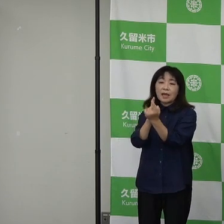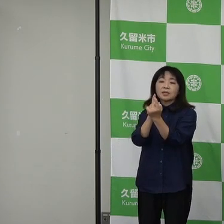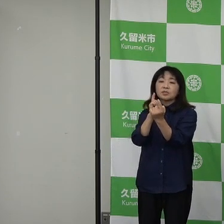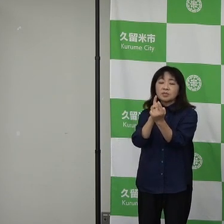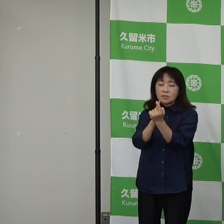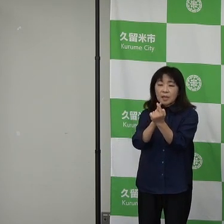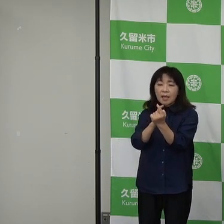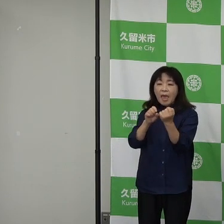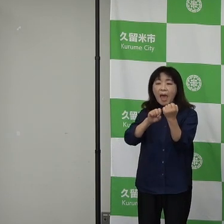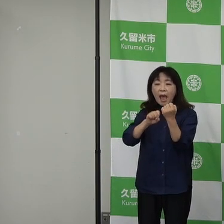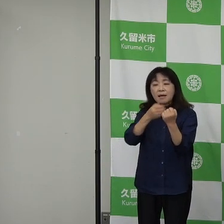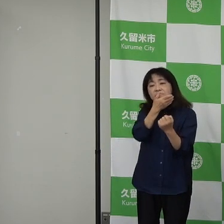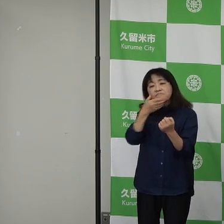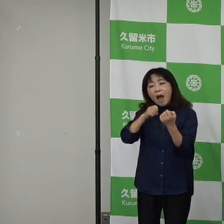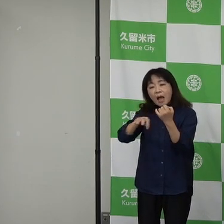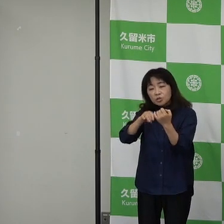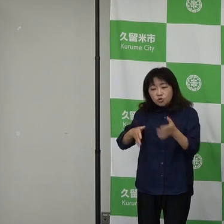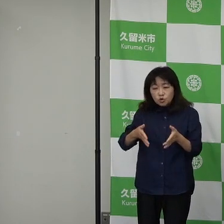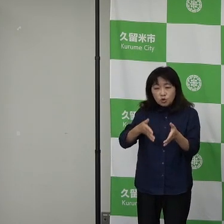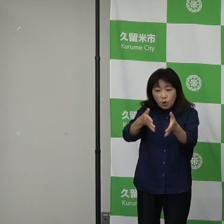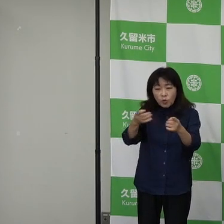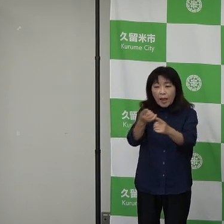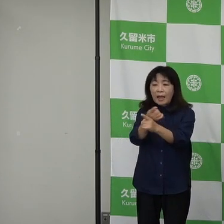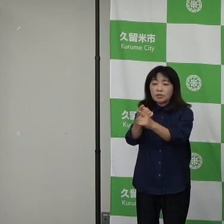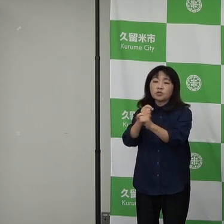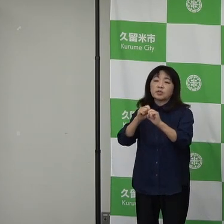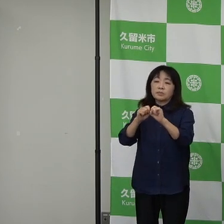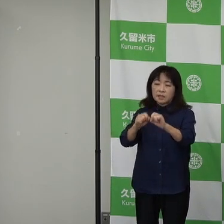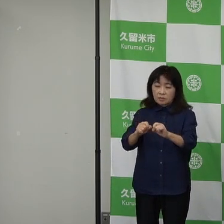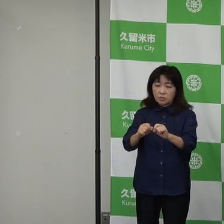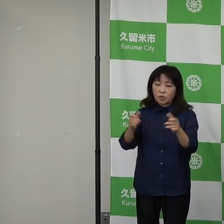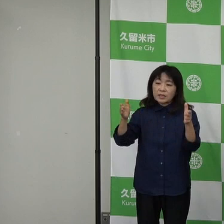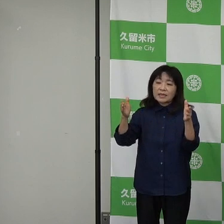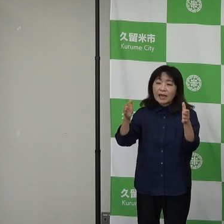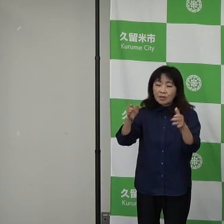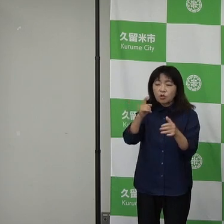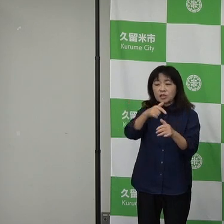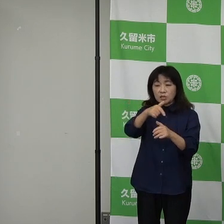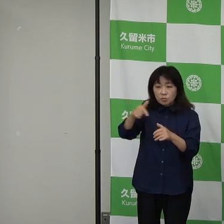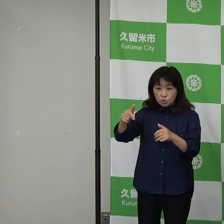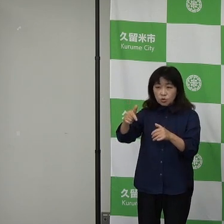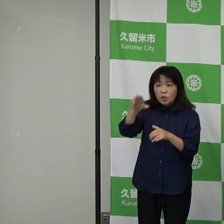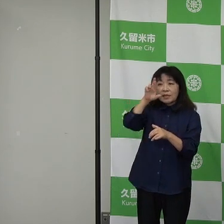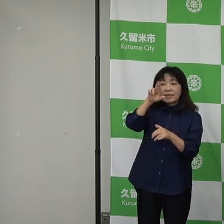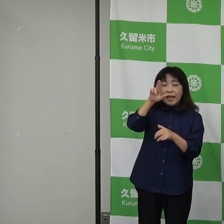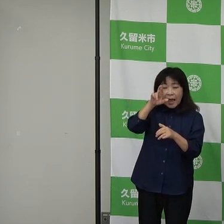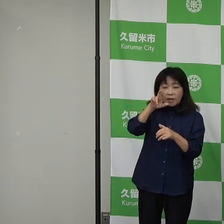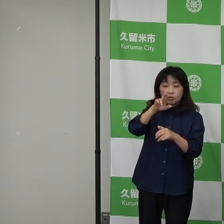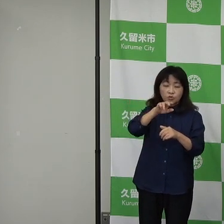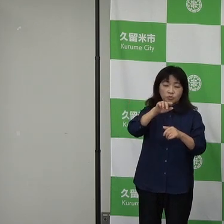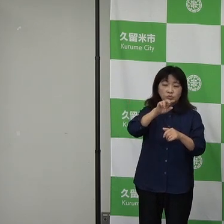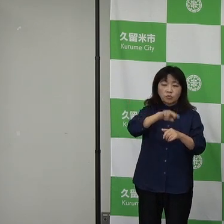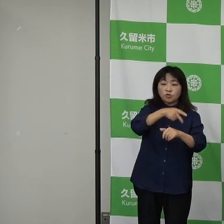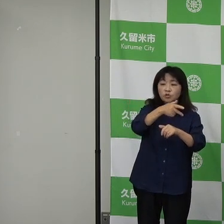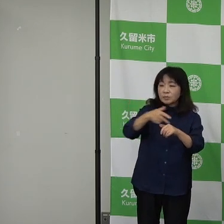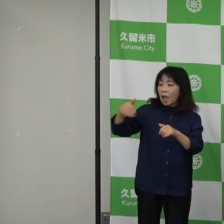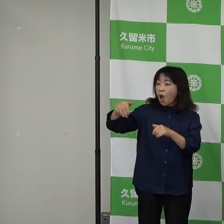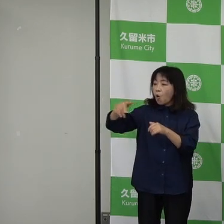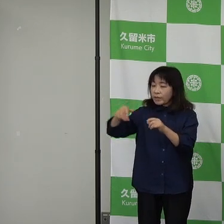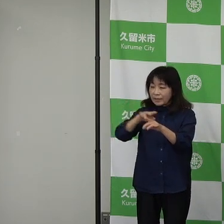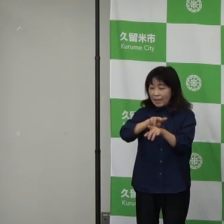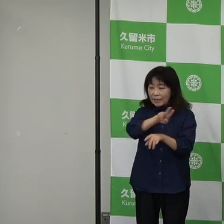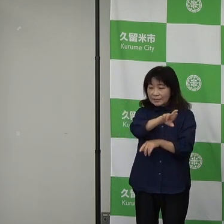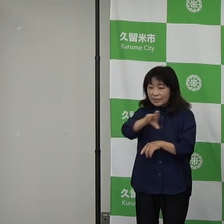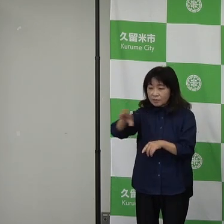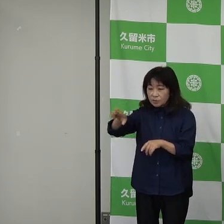路の改修を行います。排水路改修区間の一部である JR 九大本線の横断